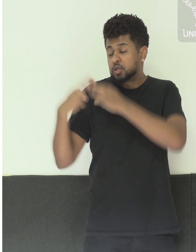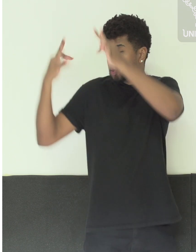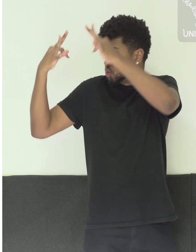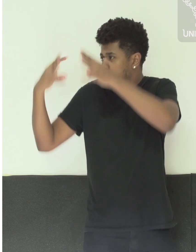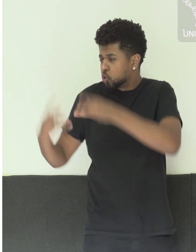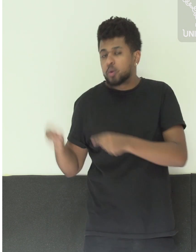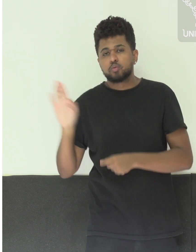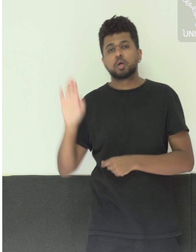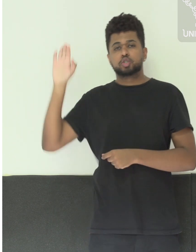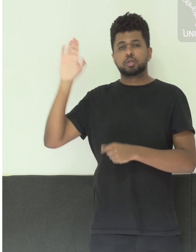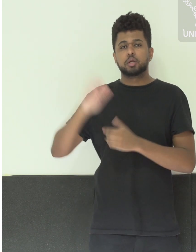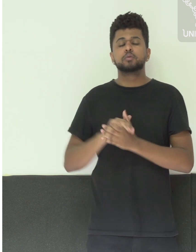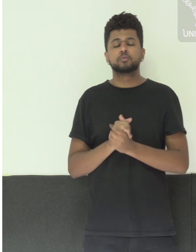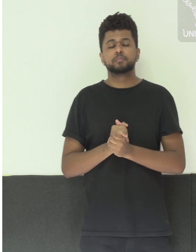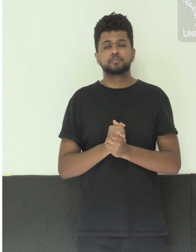responsabilidade do candidato.